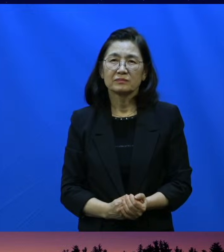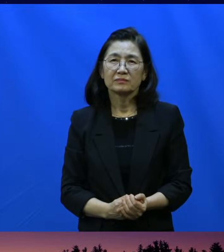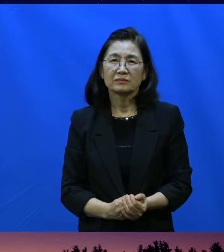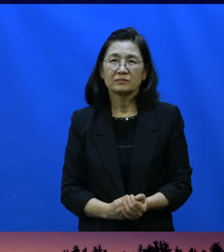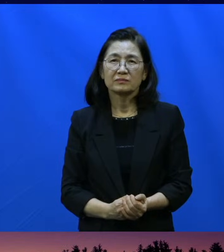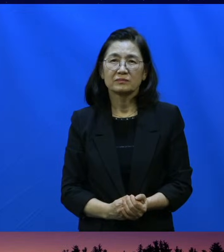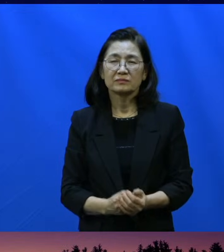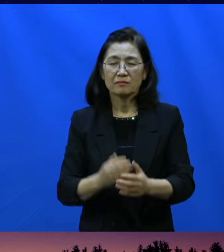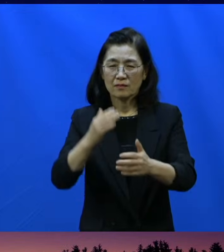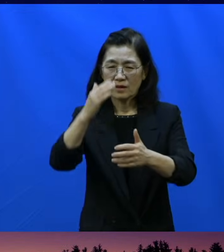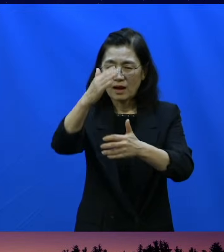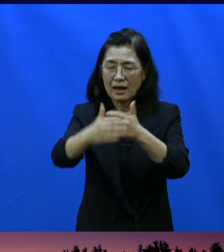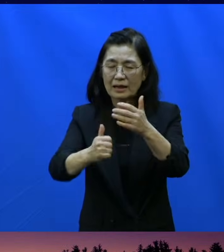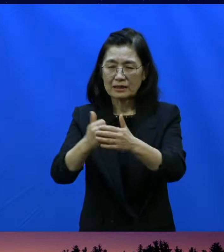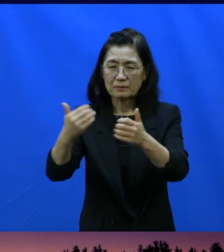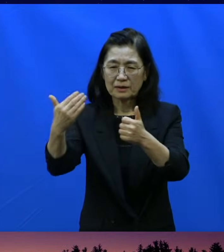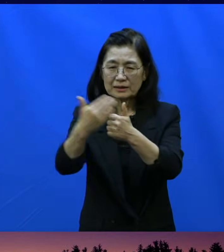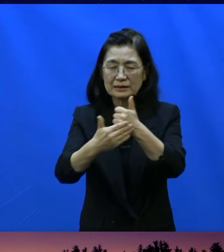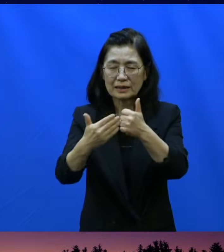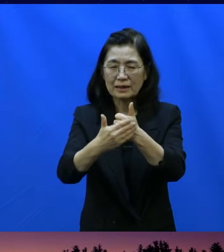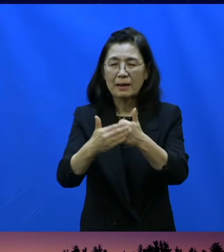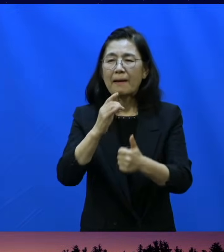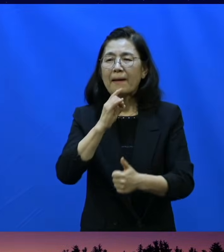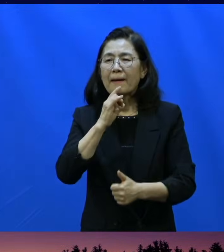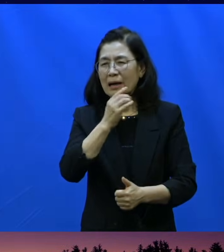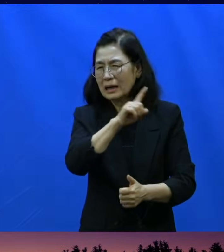계산할 필요도 없어요. 하나님의 은혜가 임하면 되는 거예요.